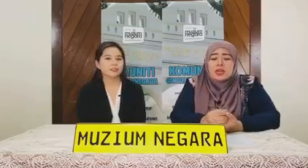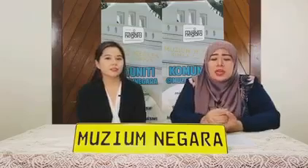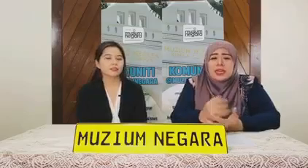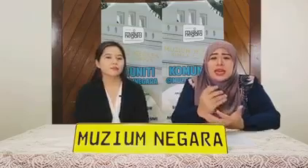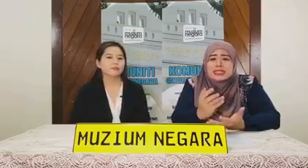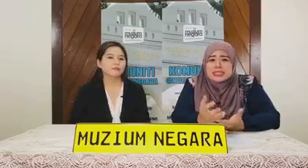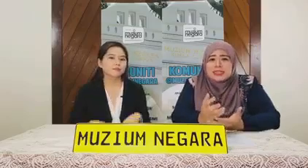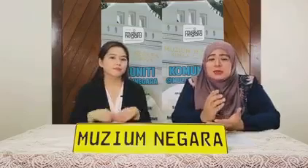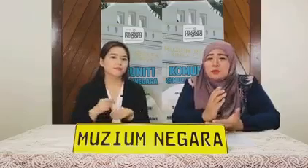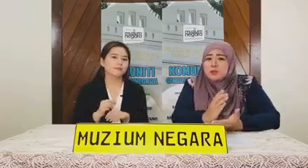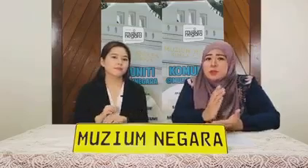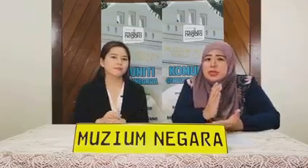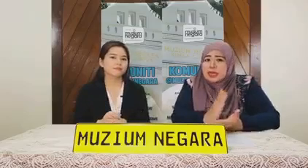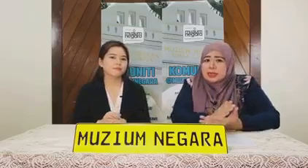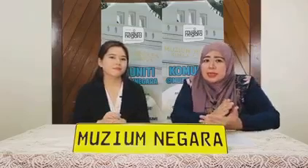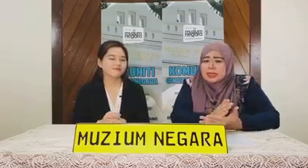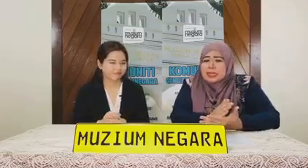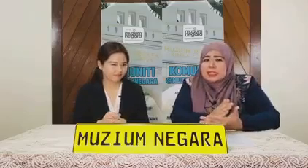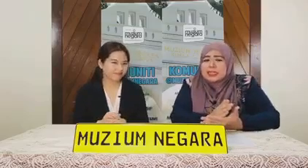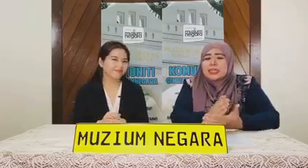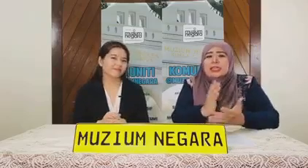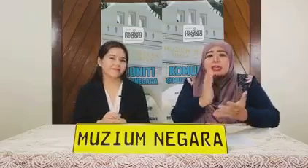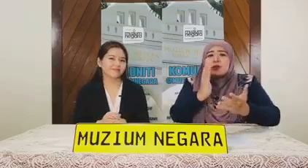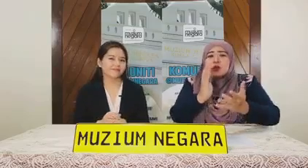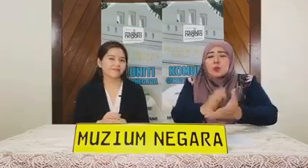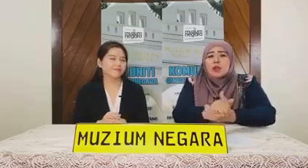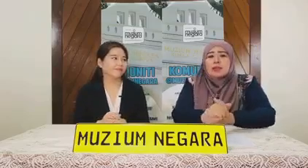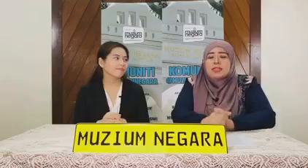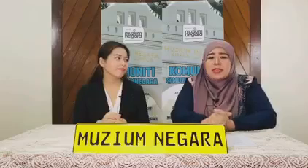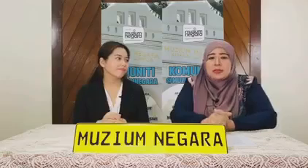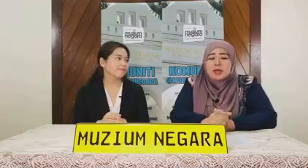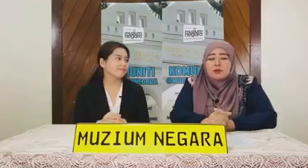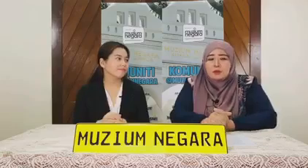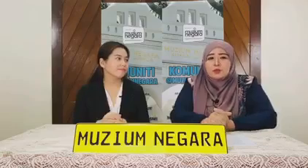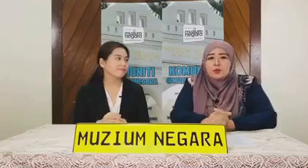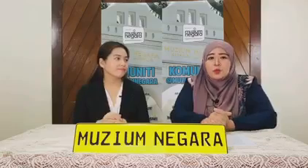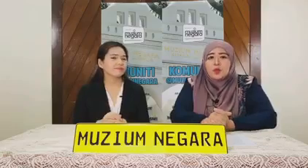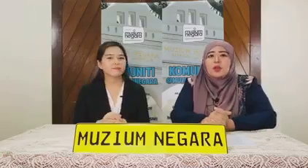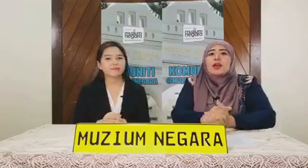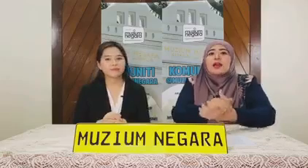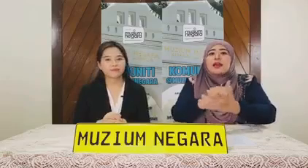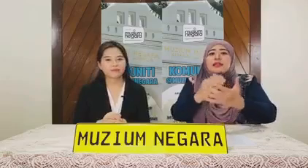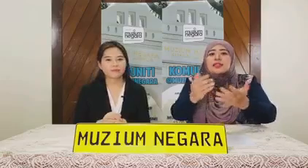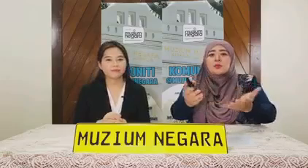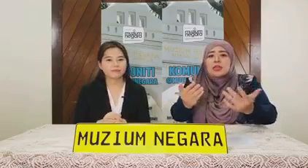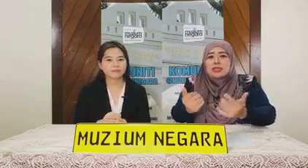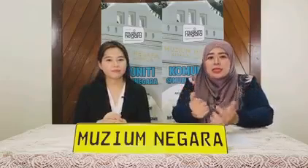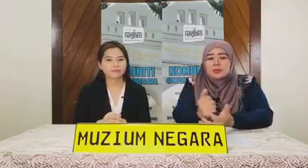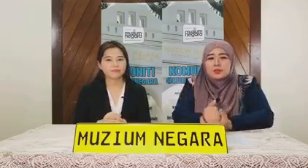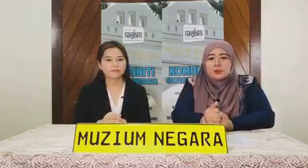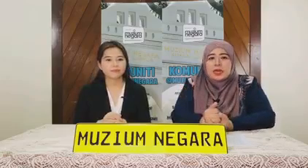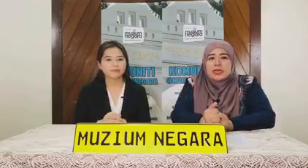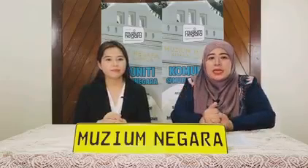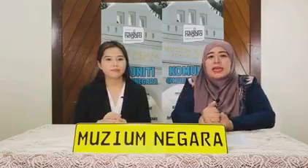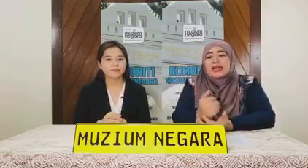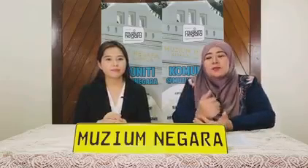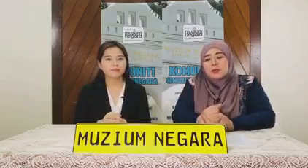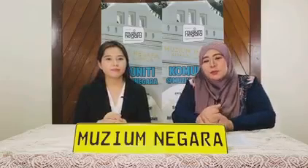kemudahan-kemudahan asas di Muzium Negara. Jadi untuk program ni bagus untuk tetamu yang datang ke muzium agar kami di Muzium